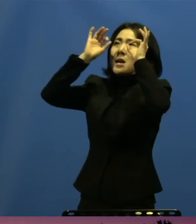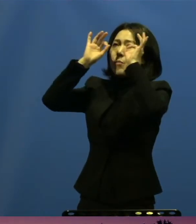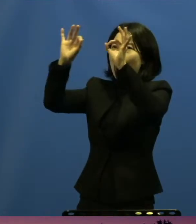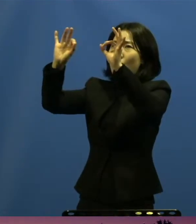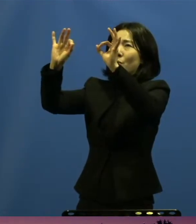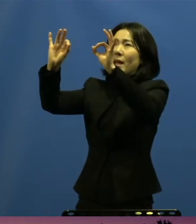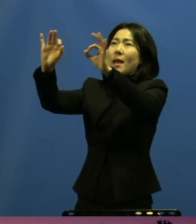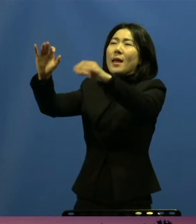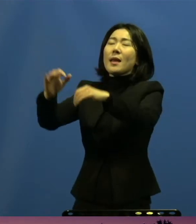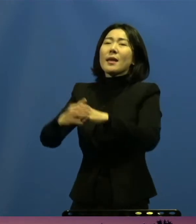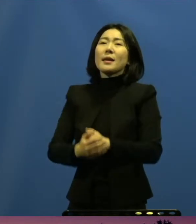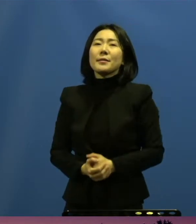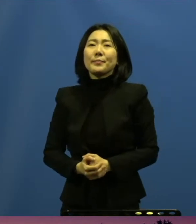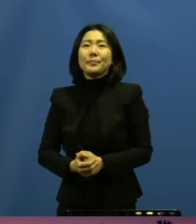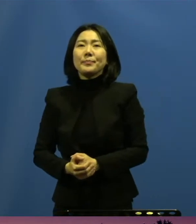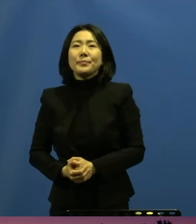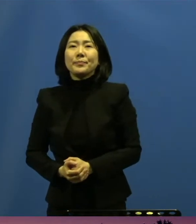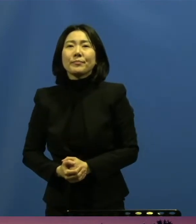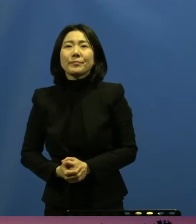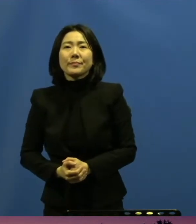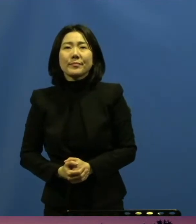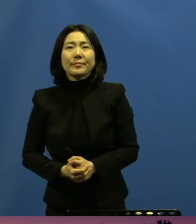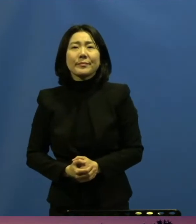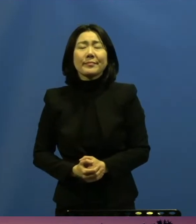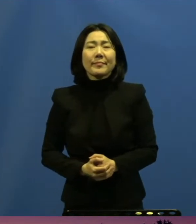십자가 보내.